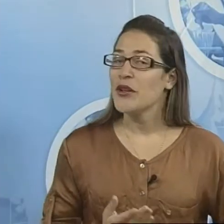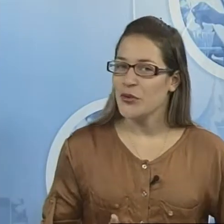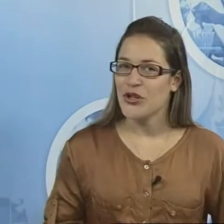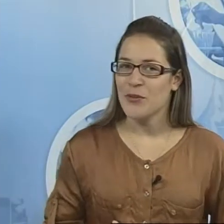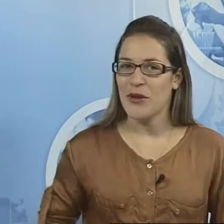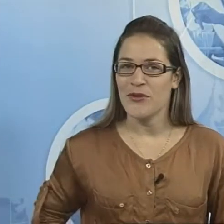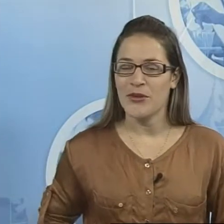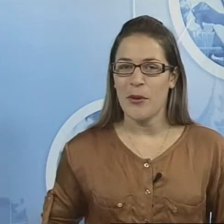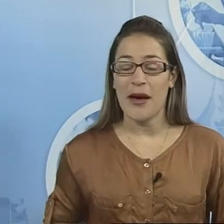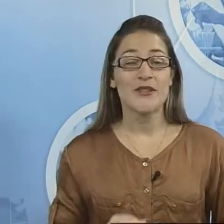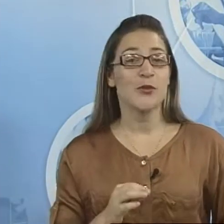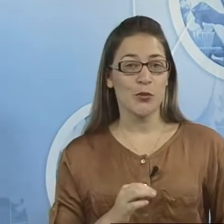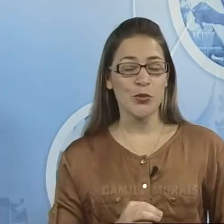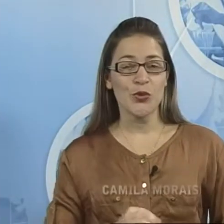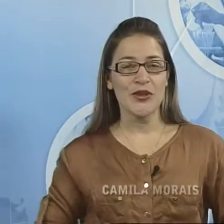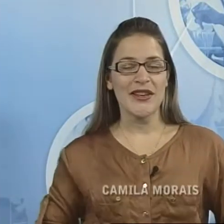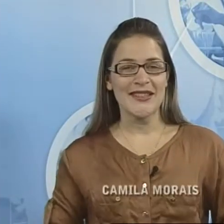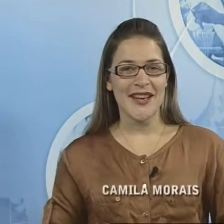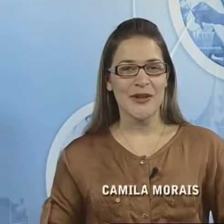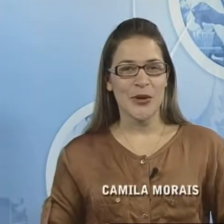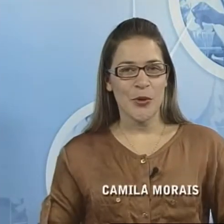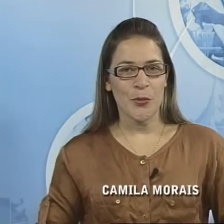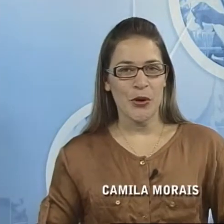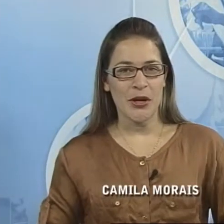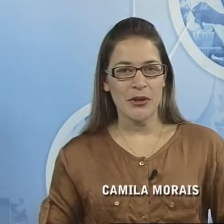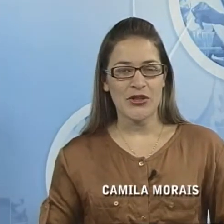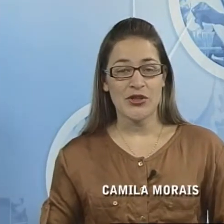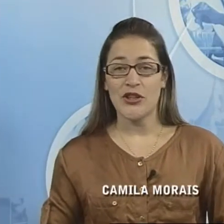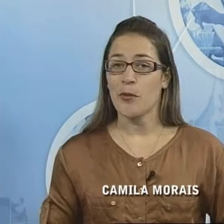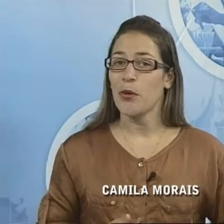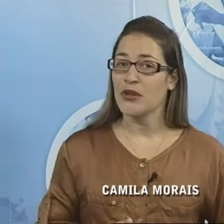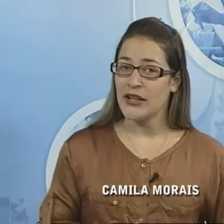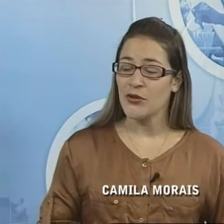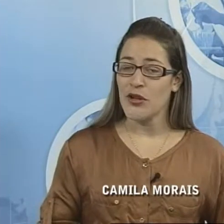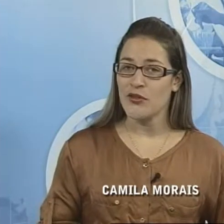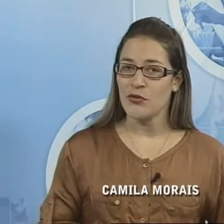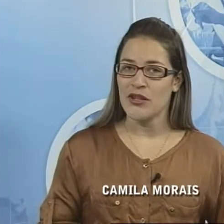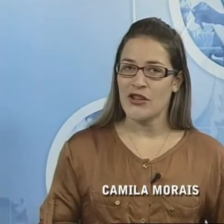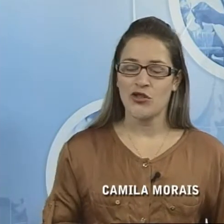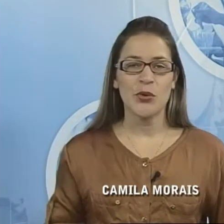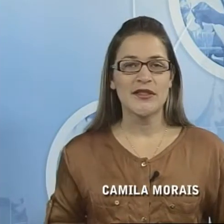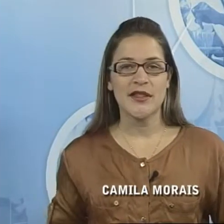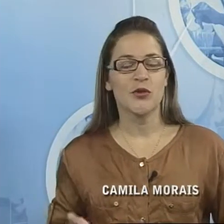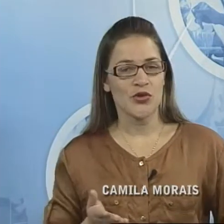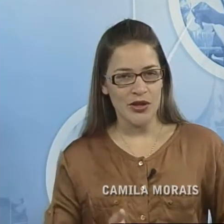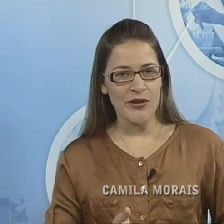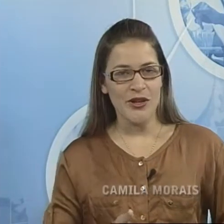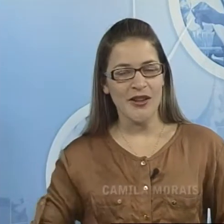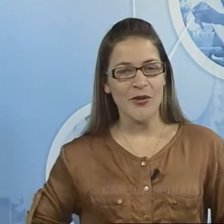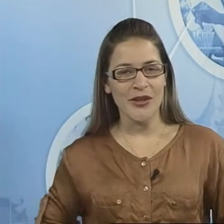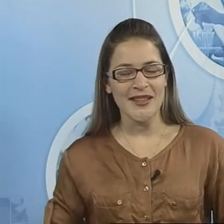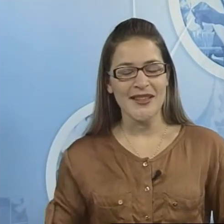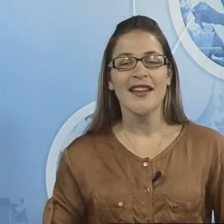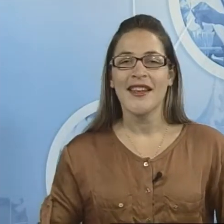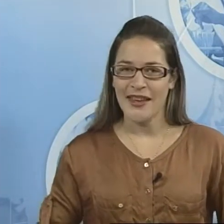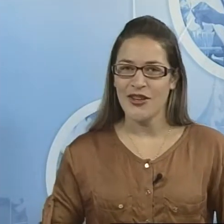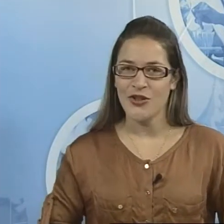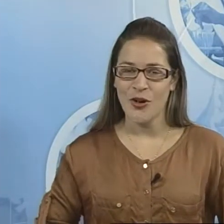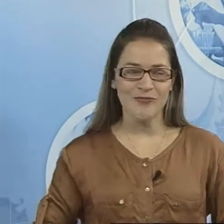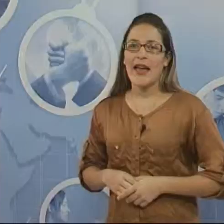Boa noite, bem-vindo a mais um Mundo Universitário, o programa que te deixa por dentro das novidades do ensino de Vitória da Conquista e região.